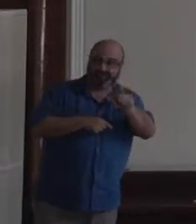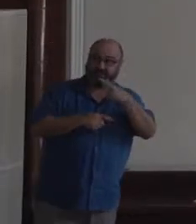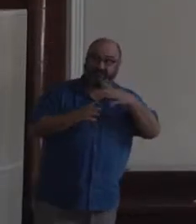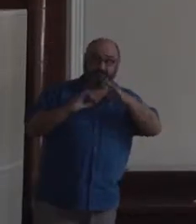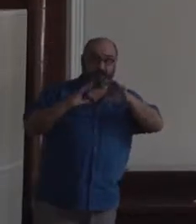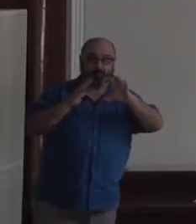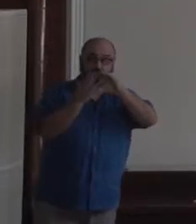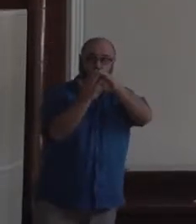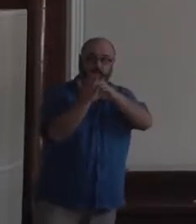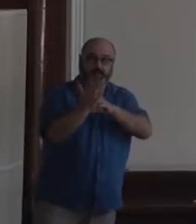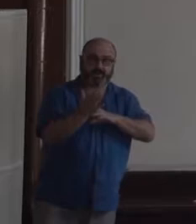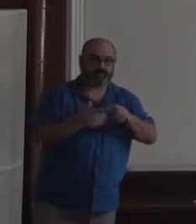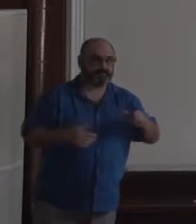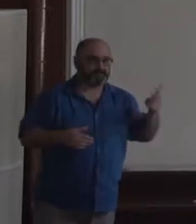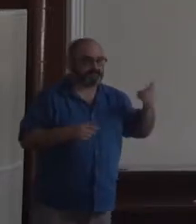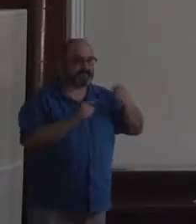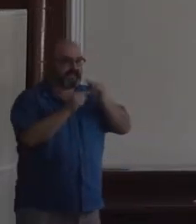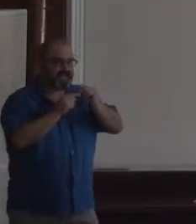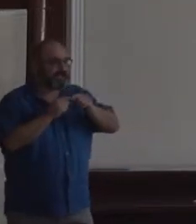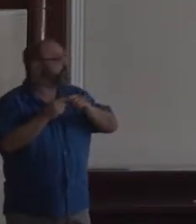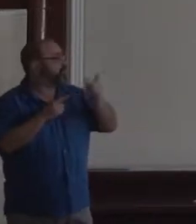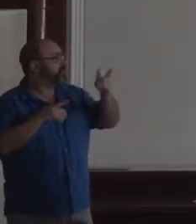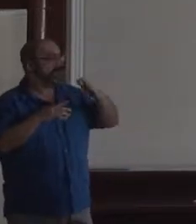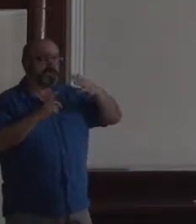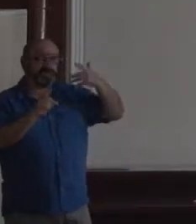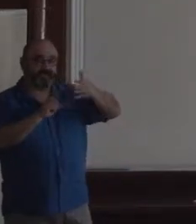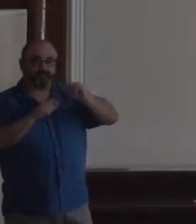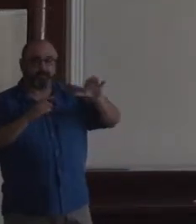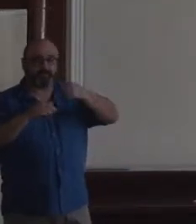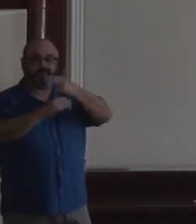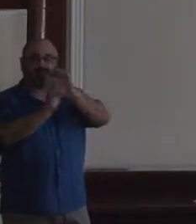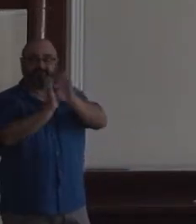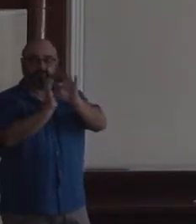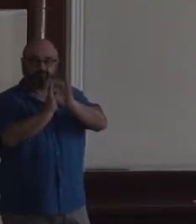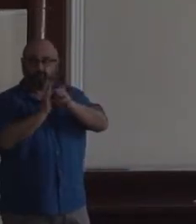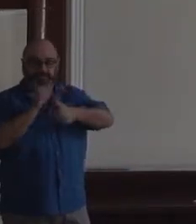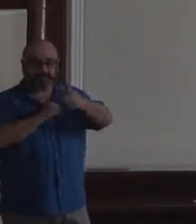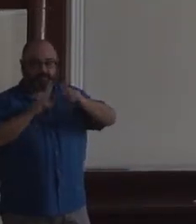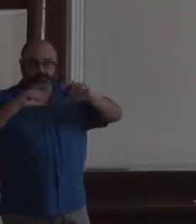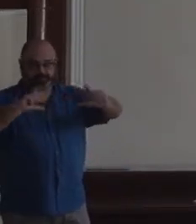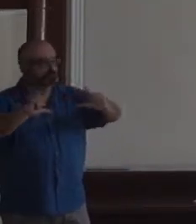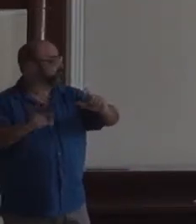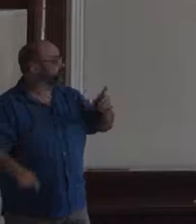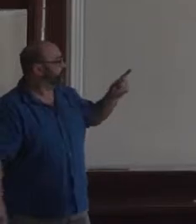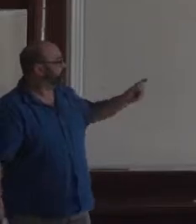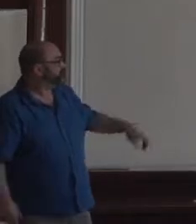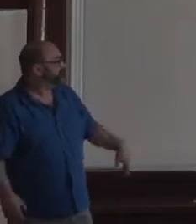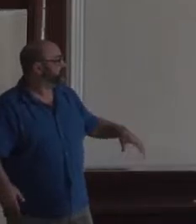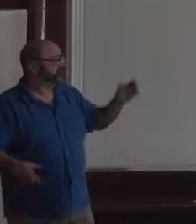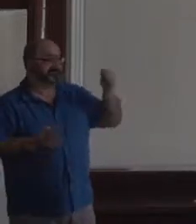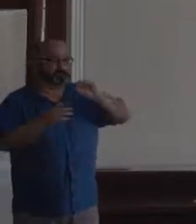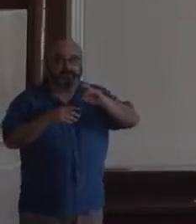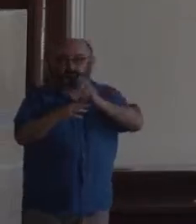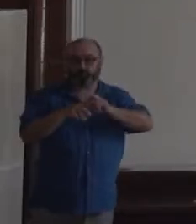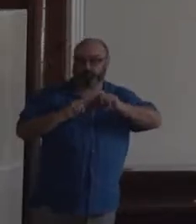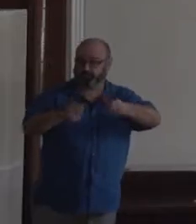C'est-à-dire que chaque petit élément de contexte qu'on a besoin pour nos tests peut être défini par une fonction indépendante à laquelle on donne un